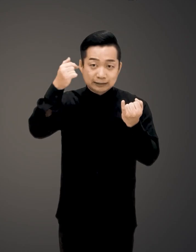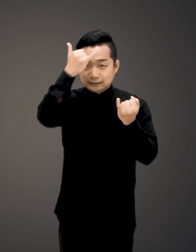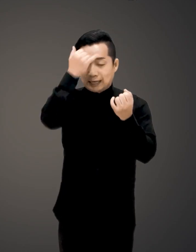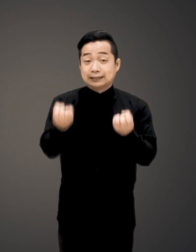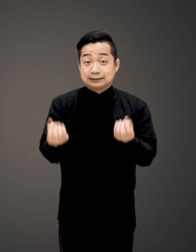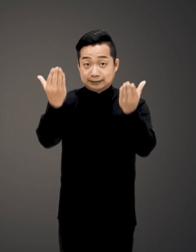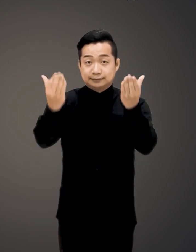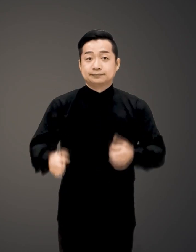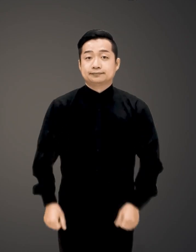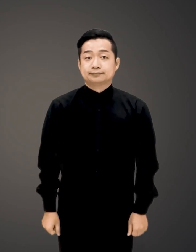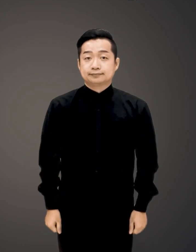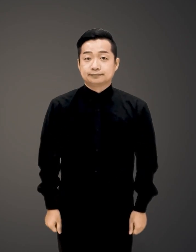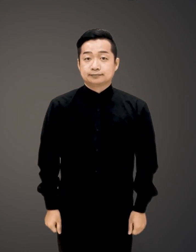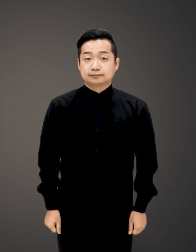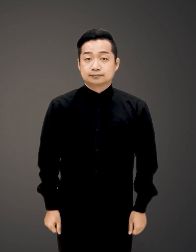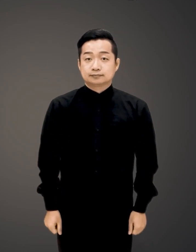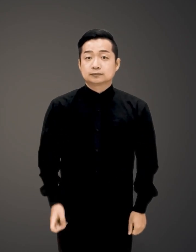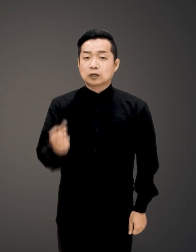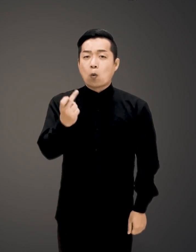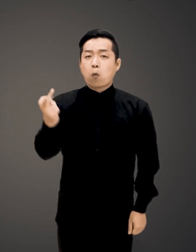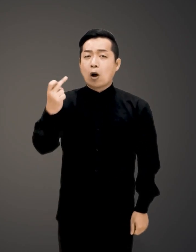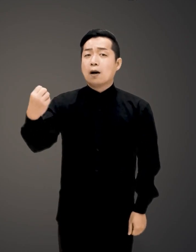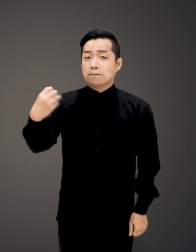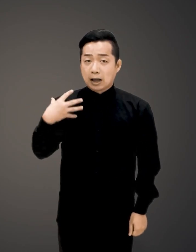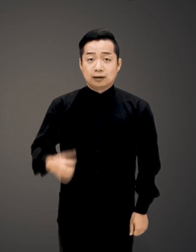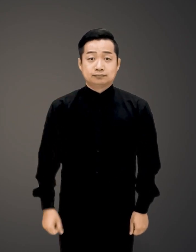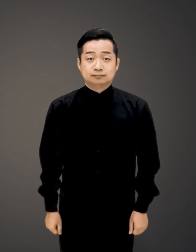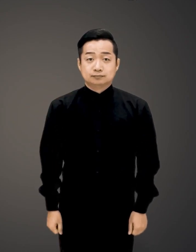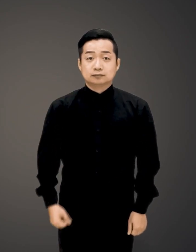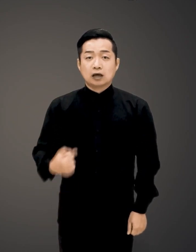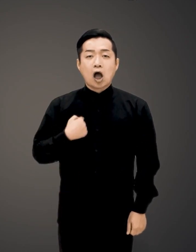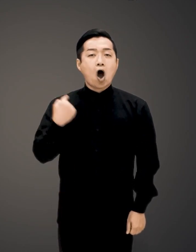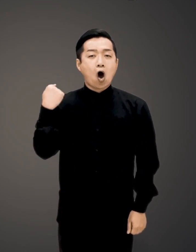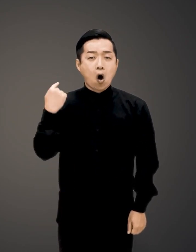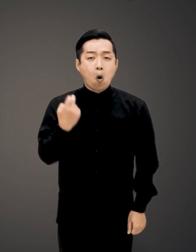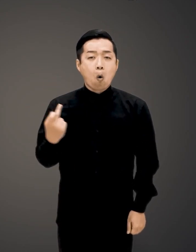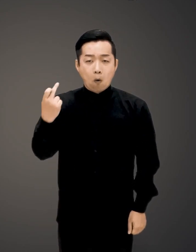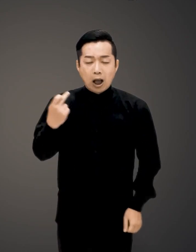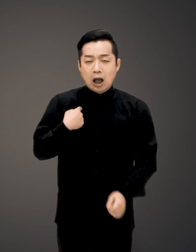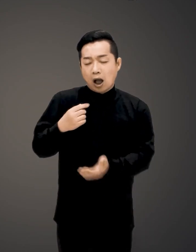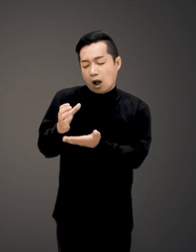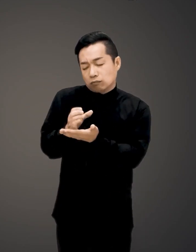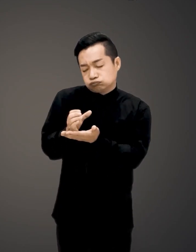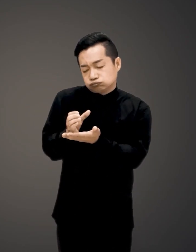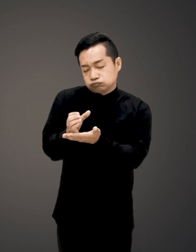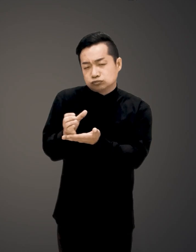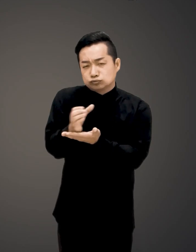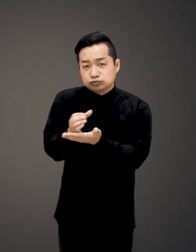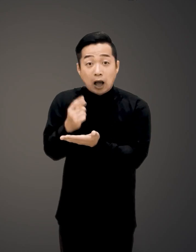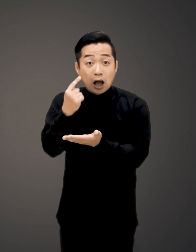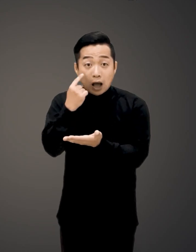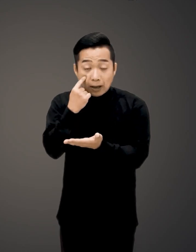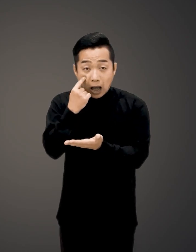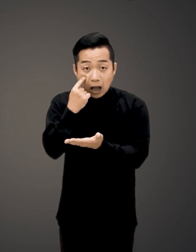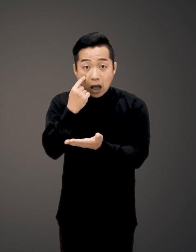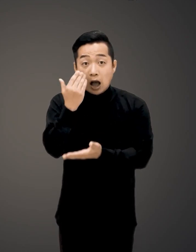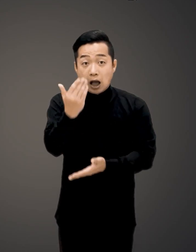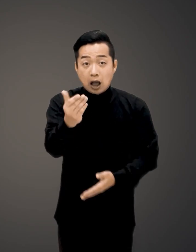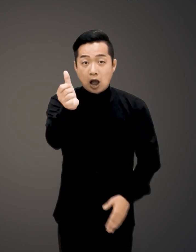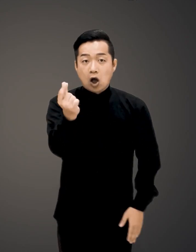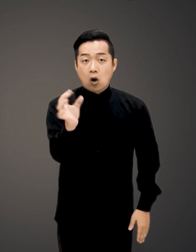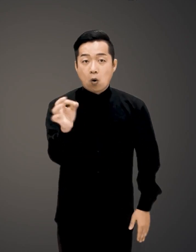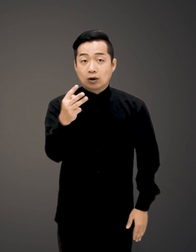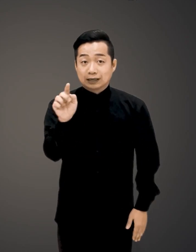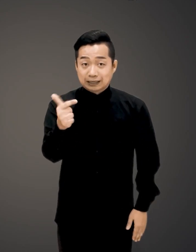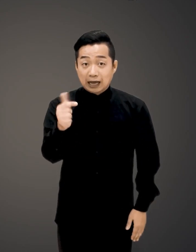의식, 의례. 오라버니가 말했다. 어제 이 오라버니가 점을 쳐보았는데 네